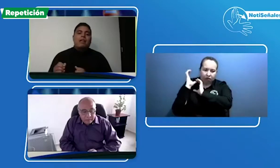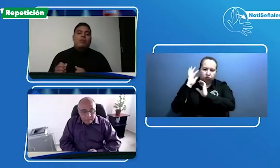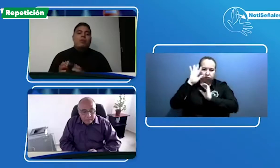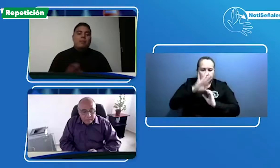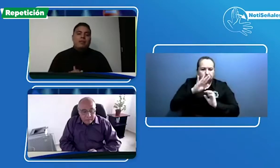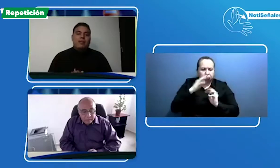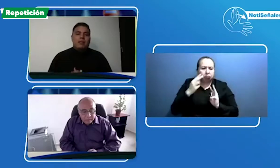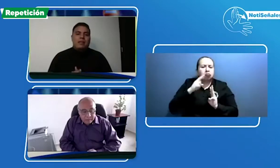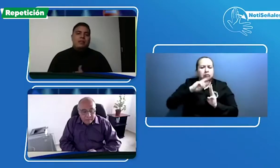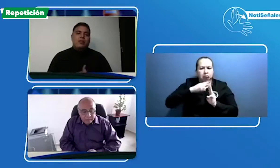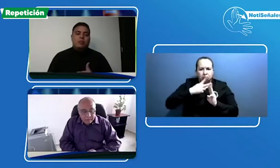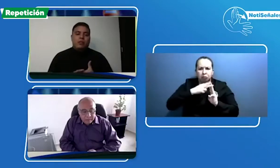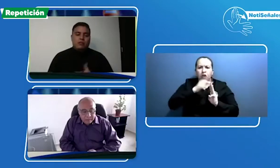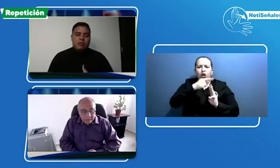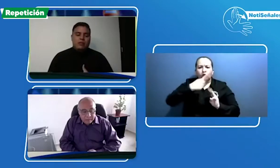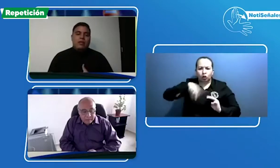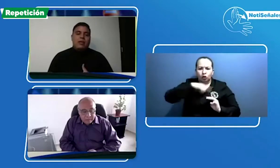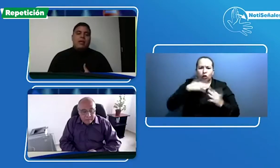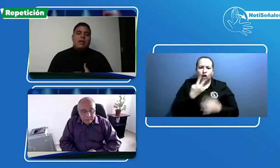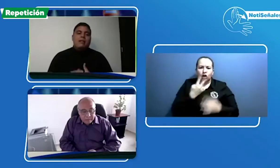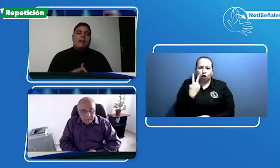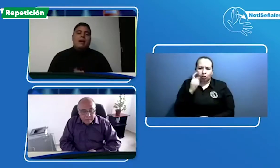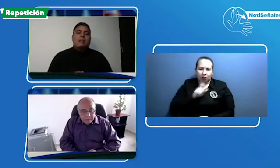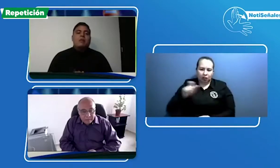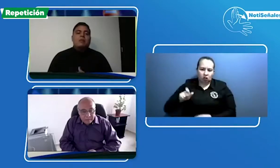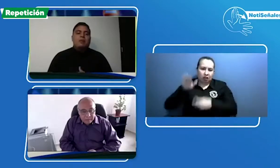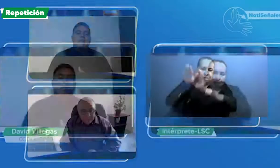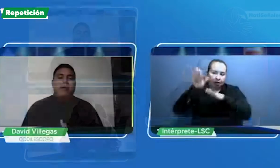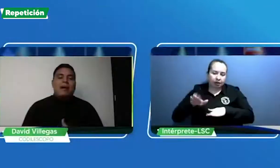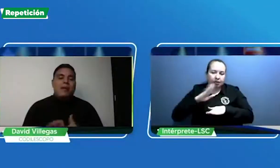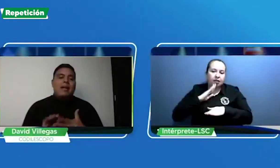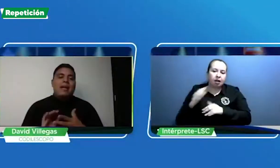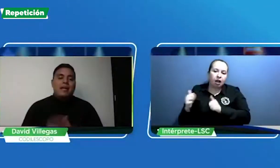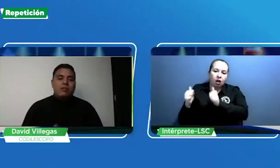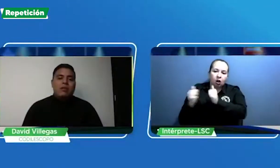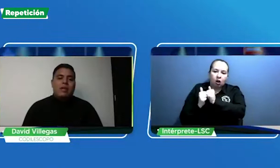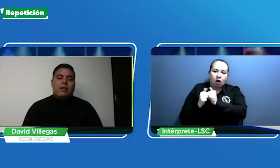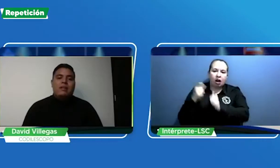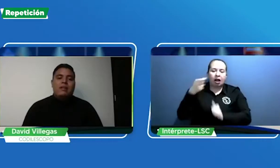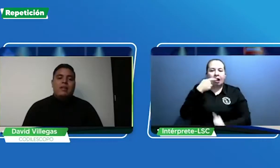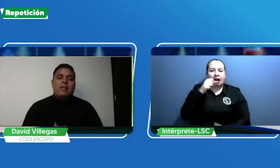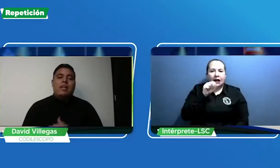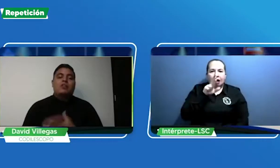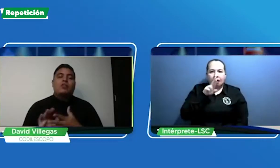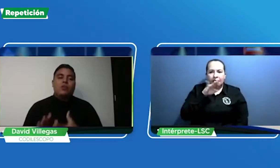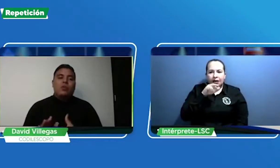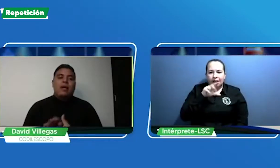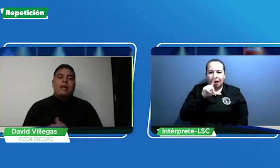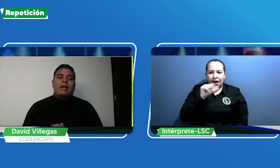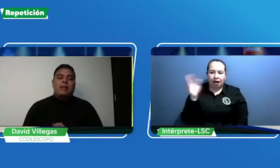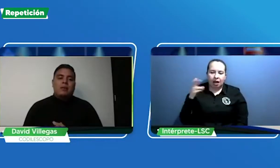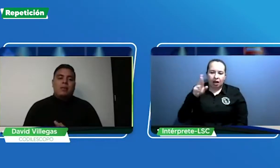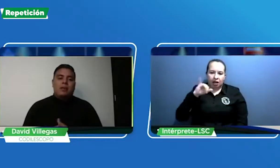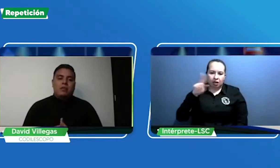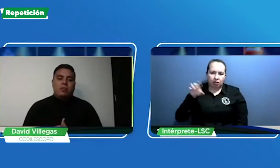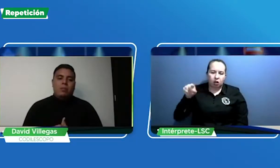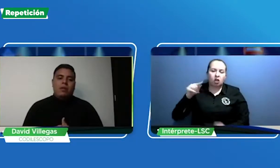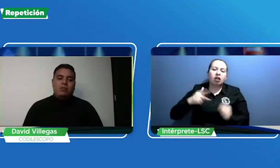somos representantes dos personas. Está mi compañera Gabriela Rizo que es tecnóloga en